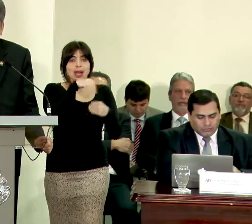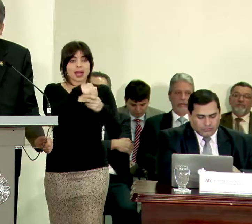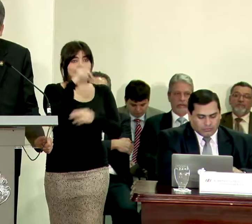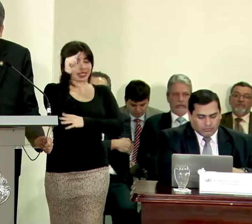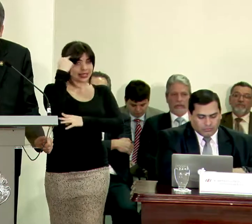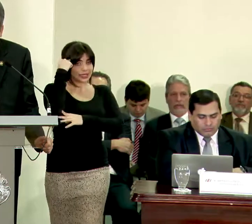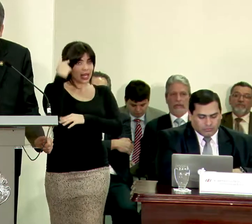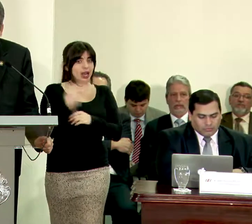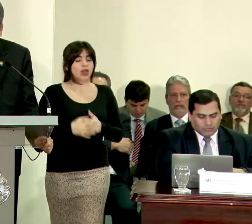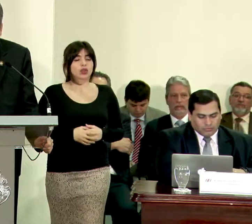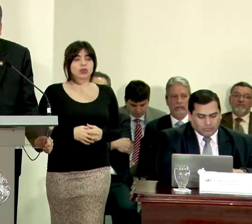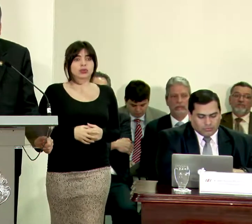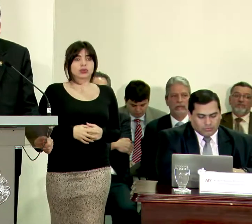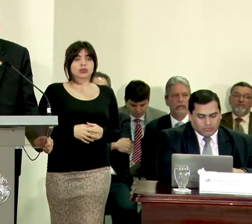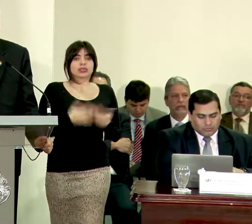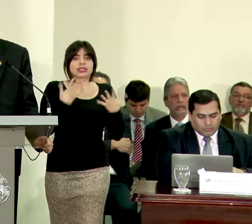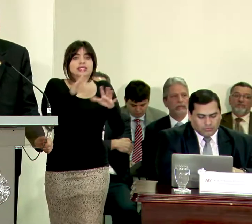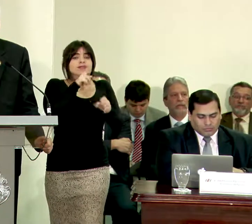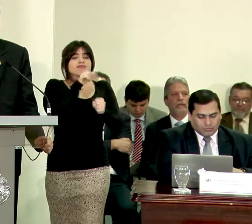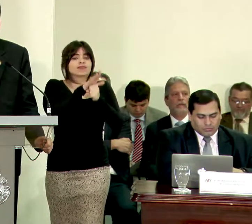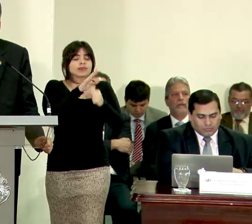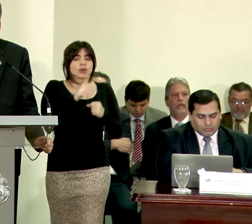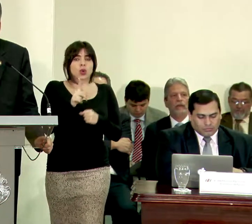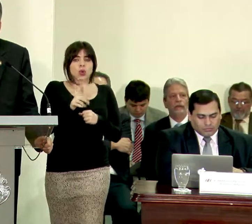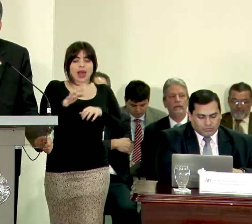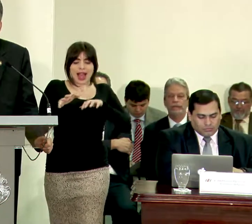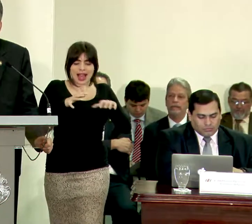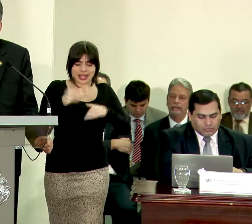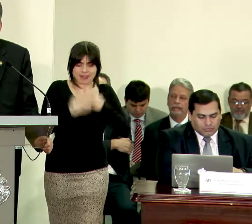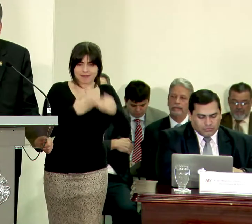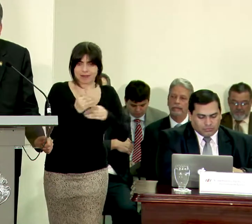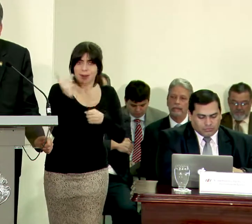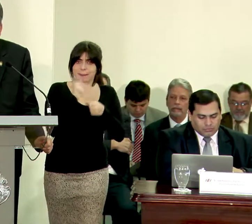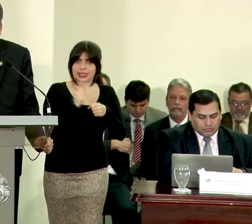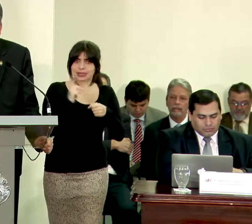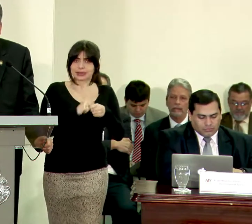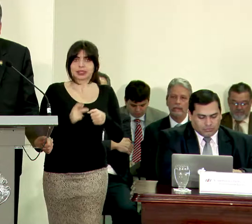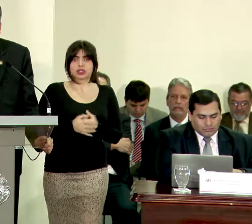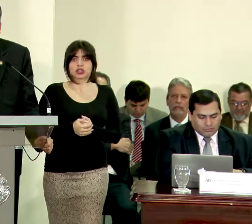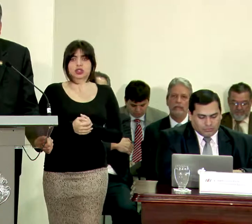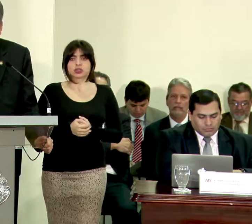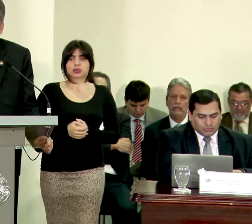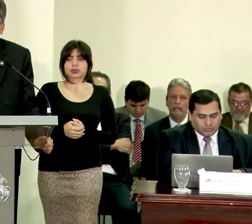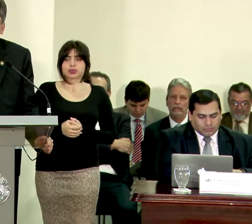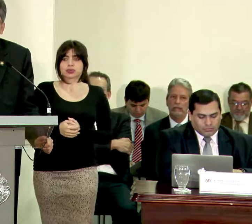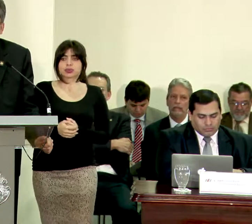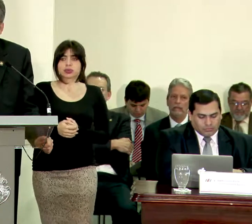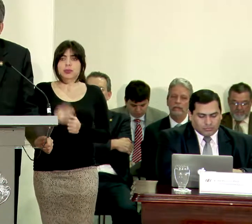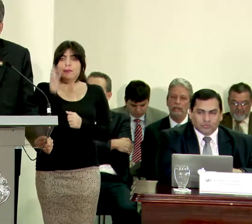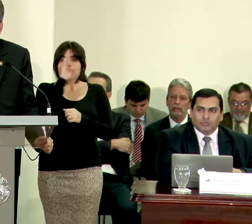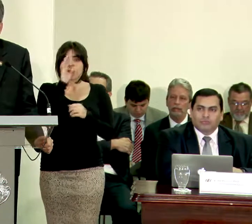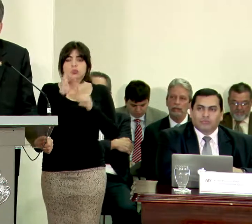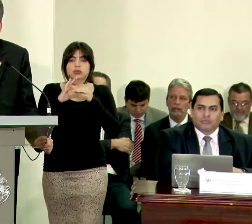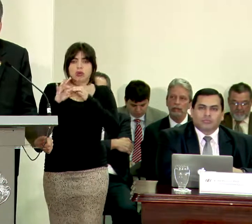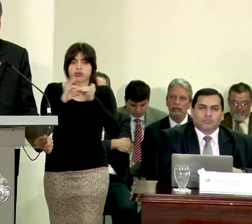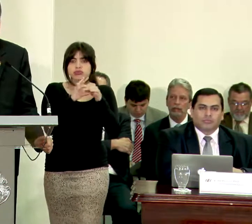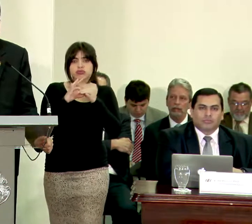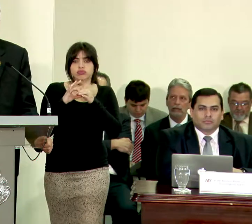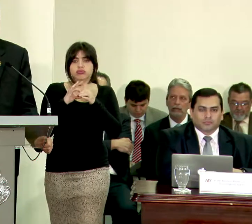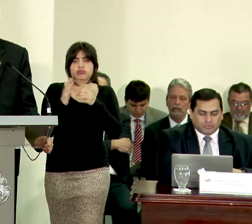Estado se han comprometido a una activa participación en canalizar estos